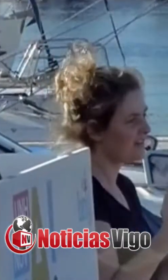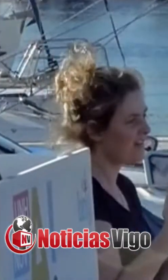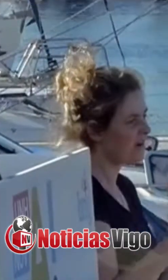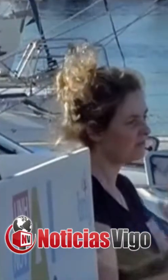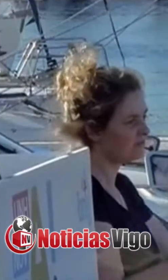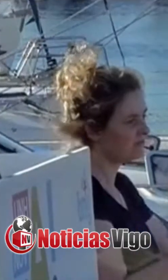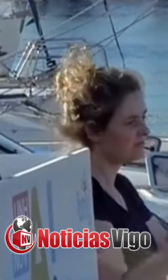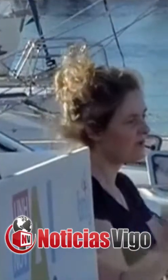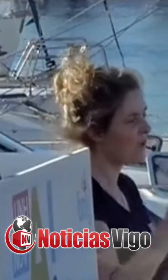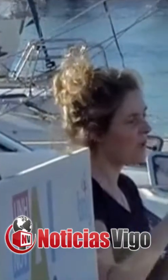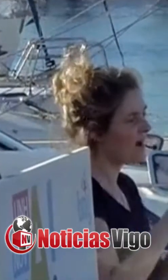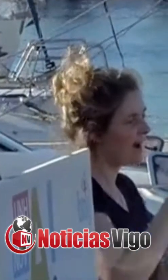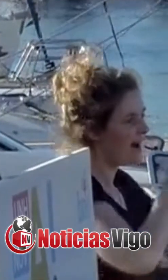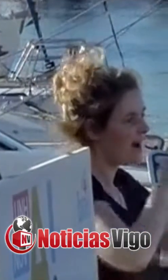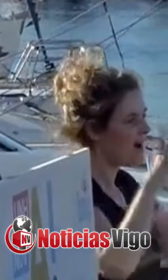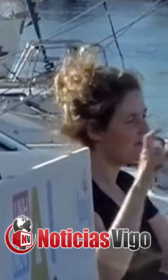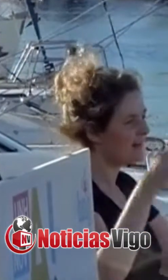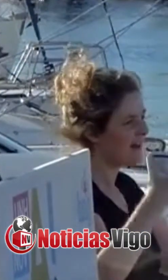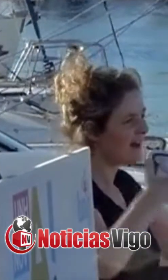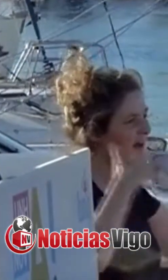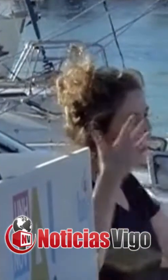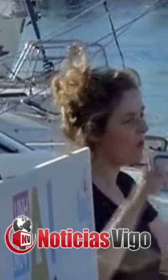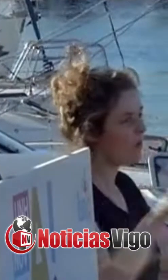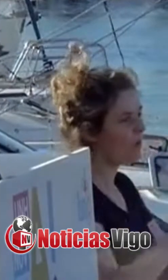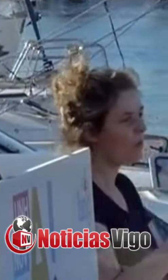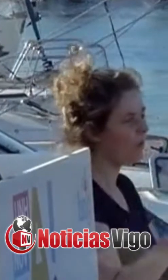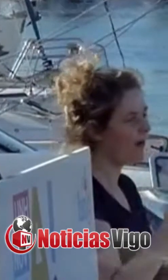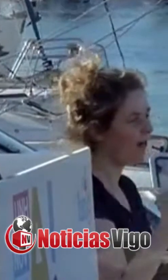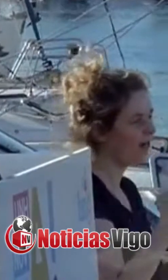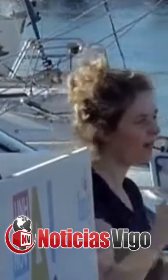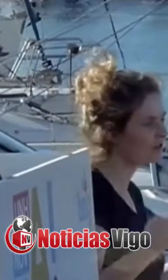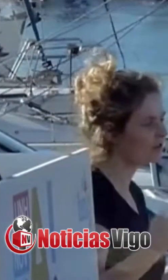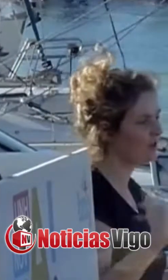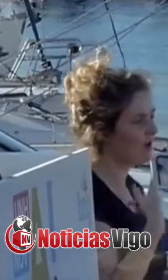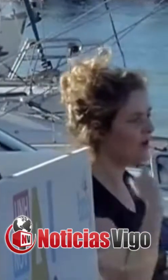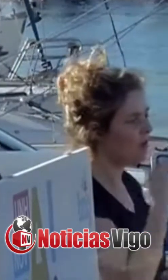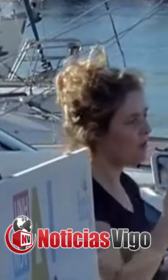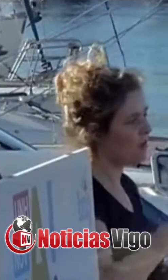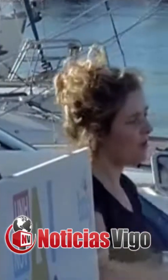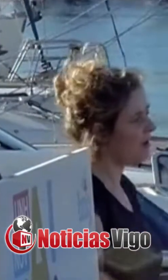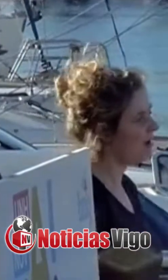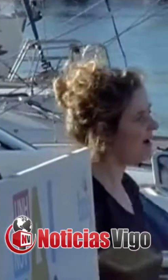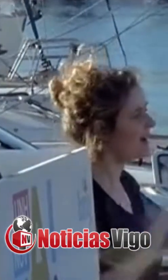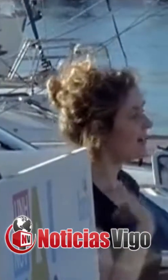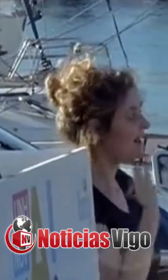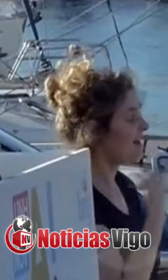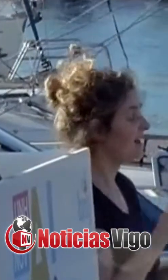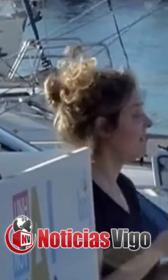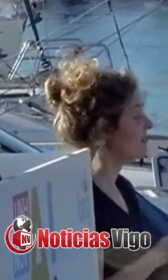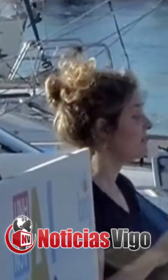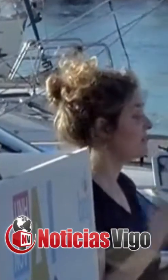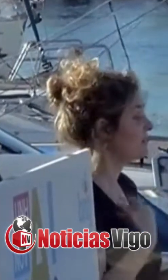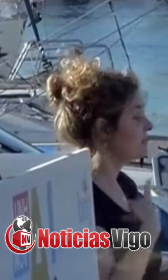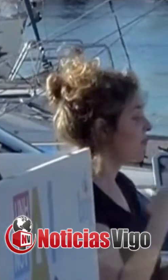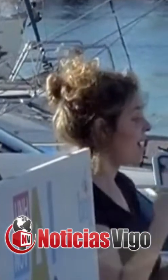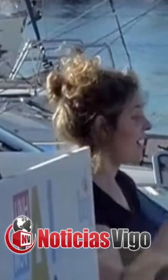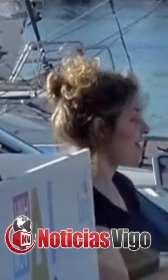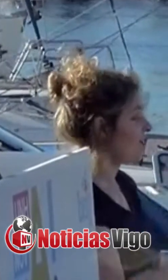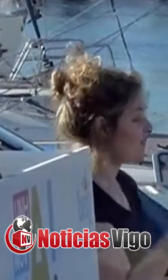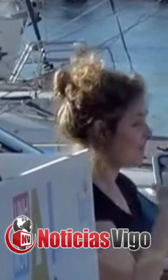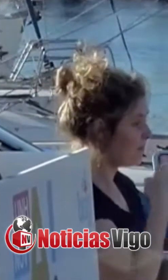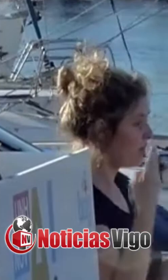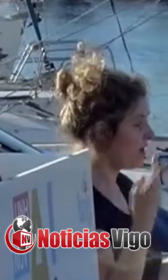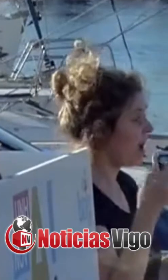privilexios a multinacionais como Citroën, que agora vemos como cunha man reciben axudas públicas e coa outra deslocalizan